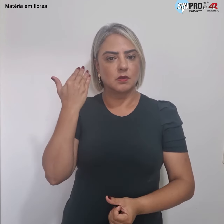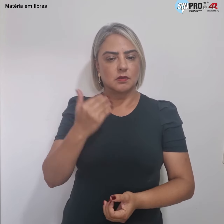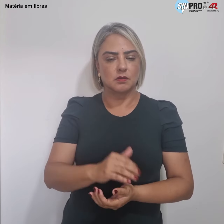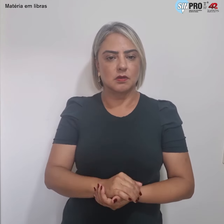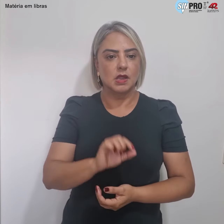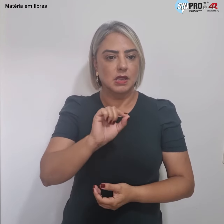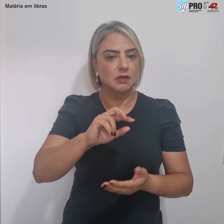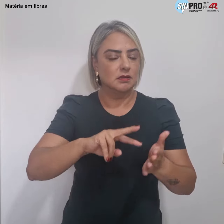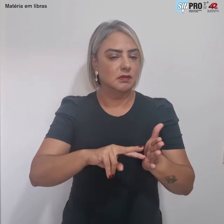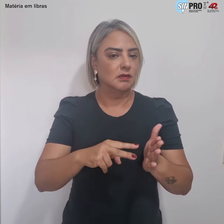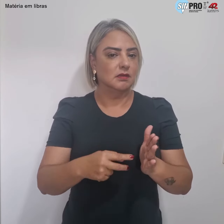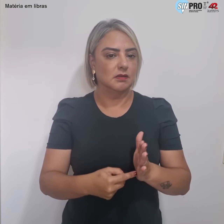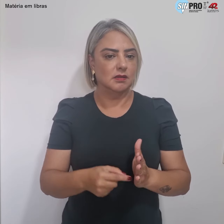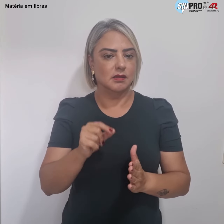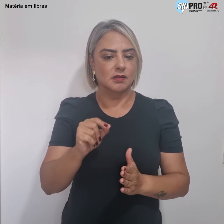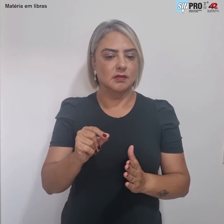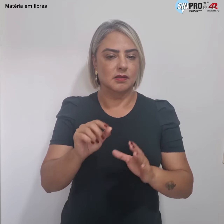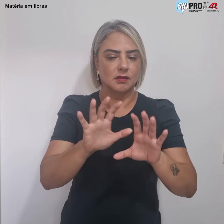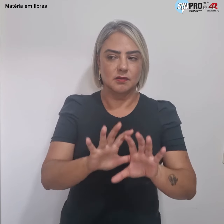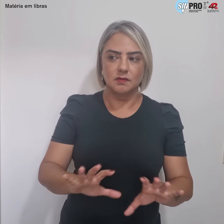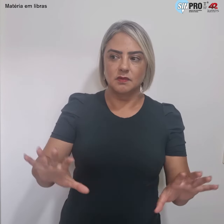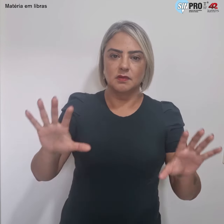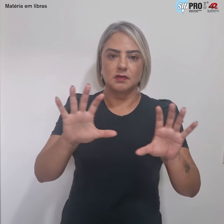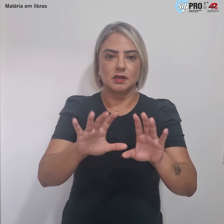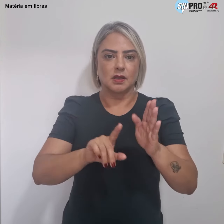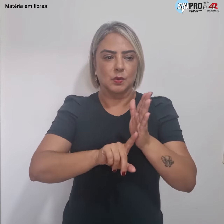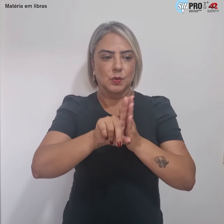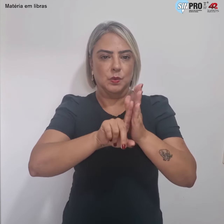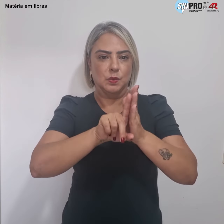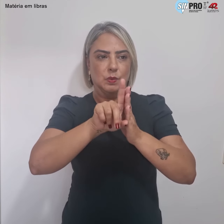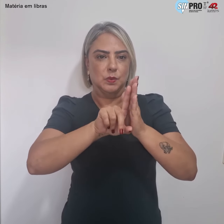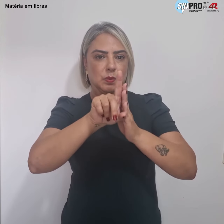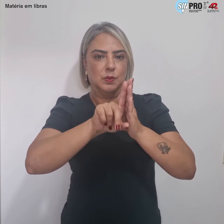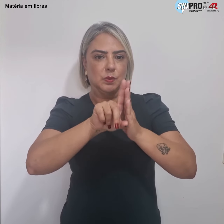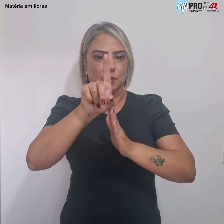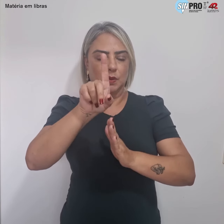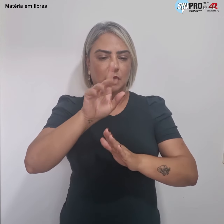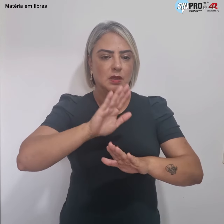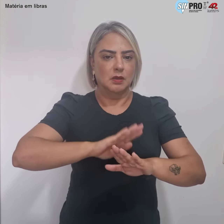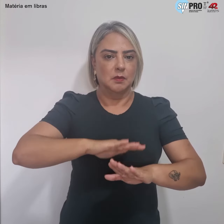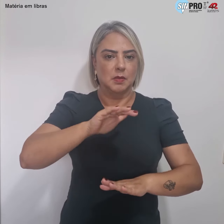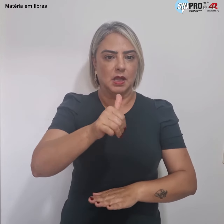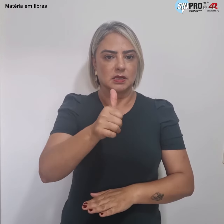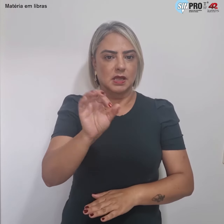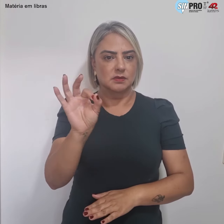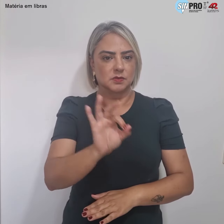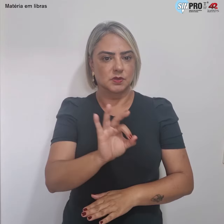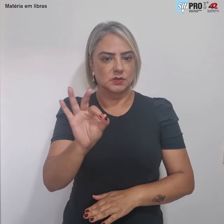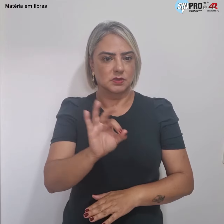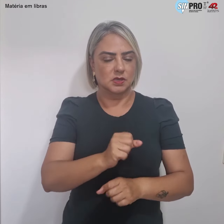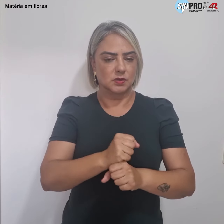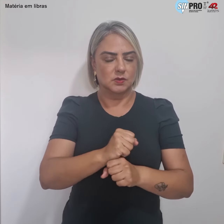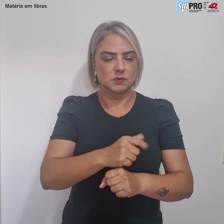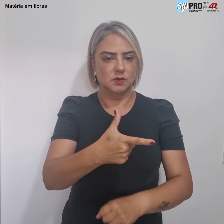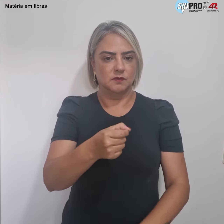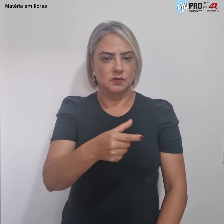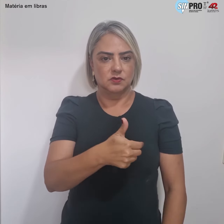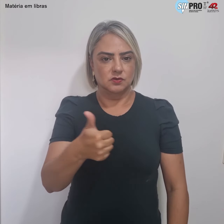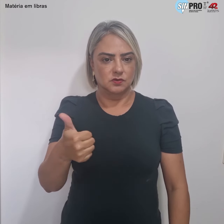Isso significa que numa conjuntura de inflação acumulada de mais de 10% em 2021, de